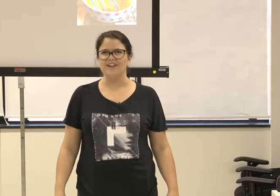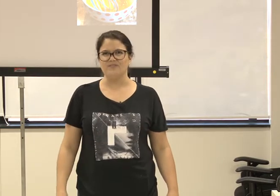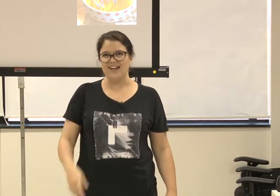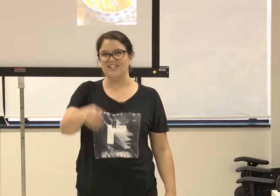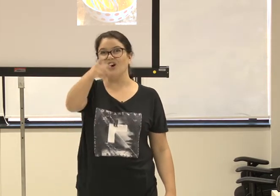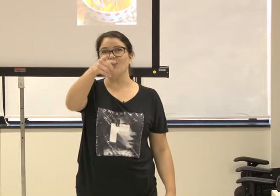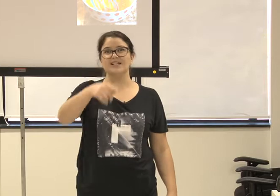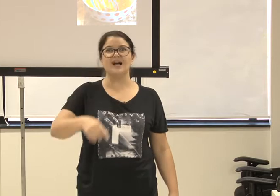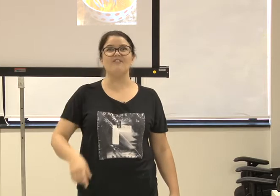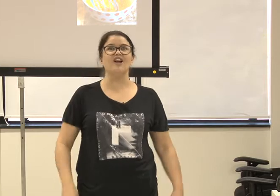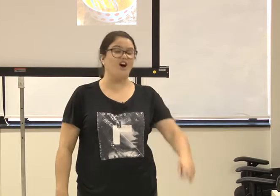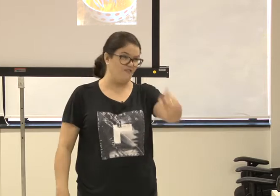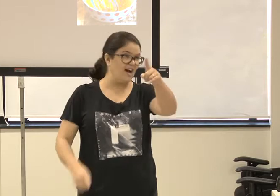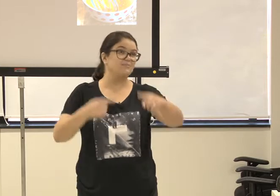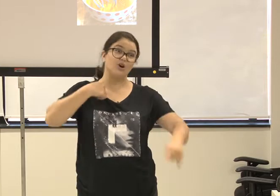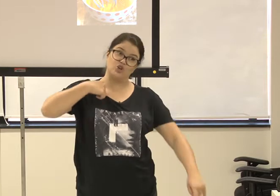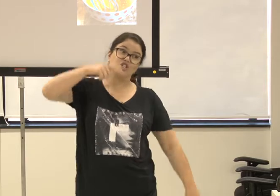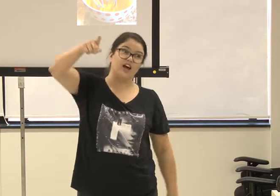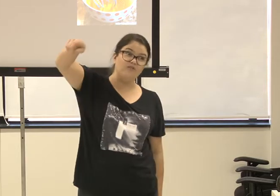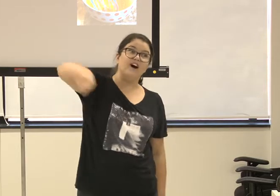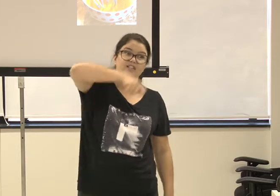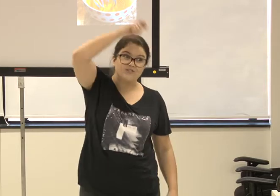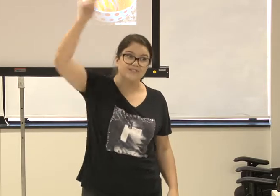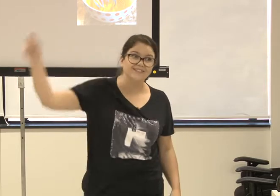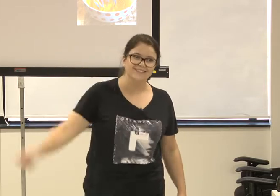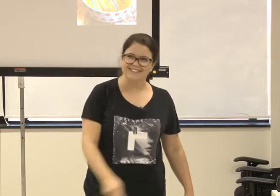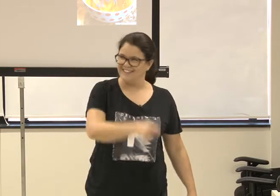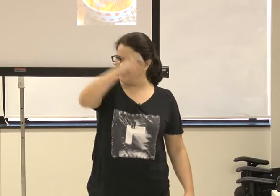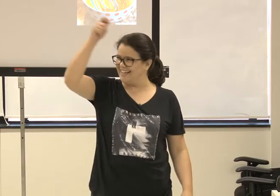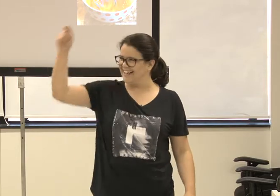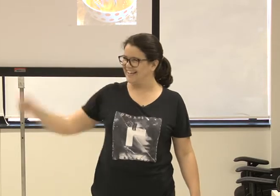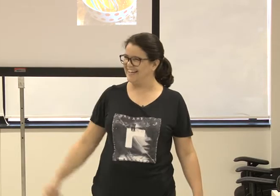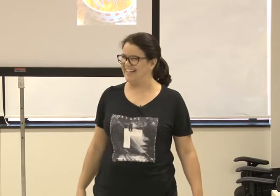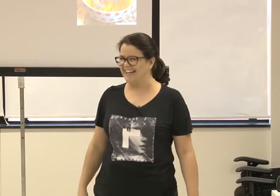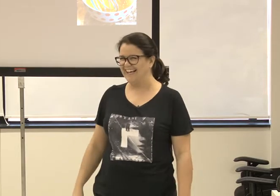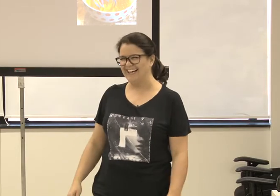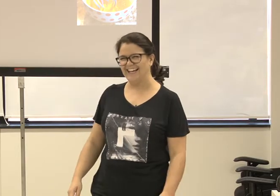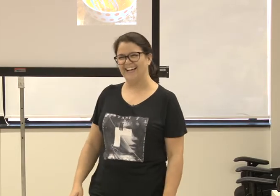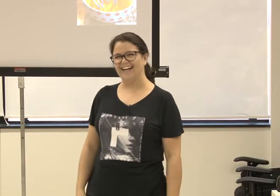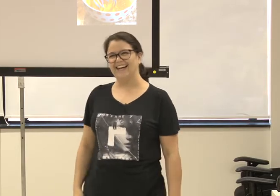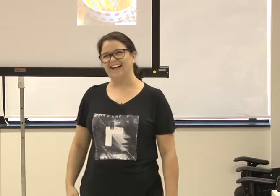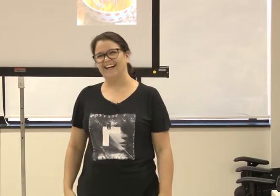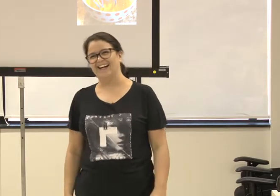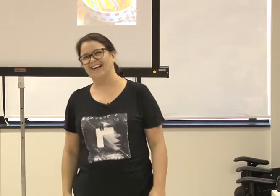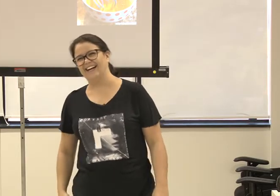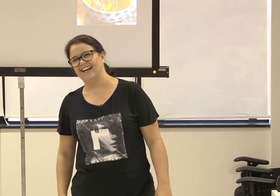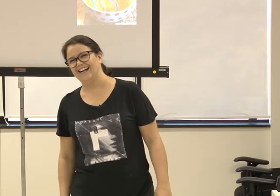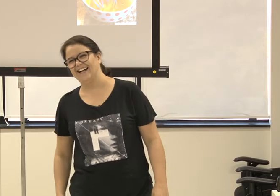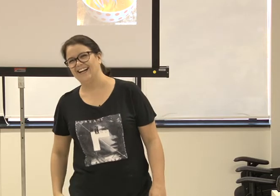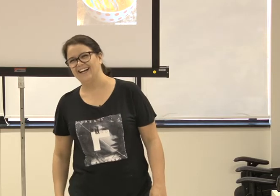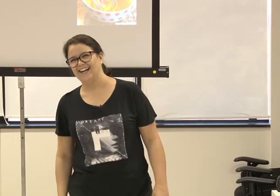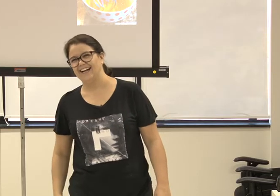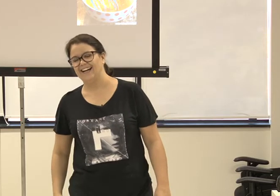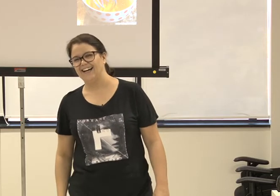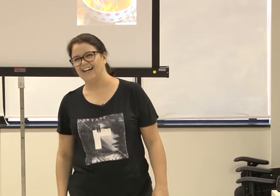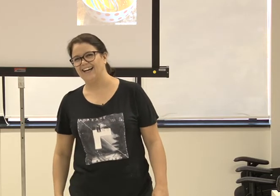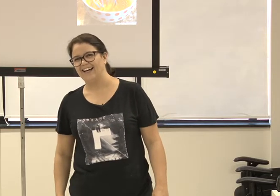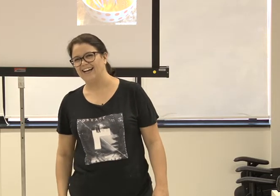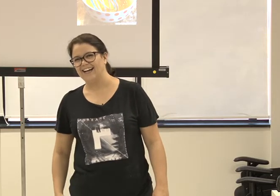Faz, tem o Lucas lá falando, ó, faz, porque eu sou de lá, eu faço. Eu sou de lá, nunca vou depender da minha gente, pelo amor de Deus, minha vida